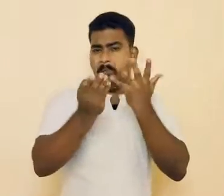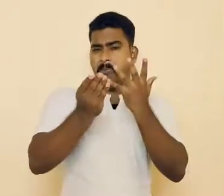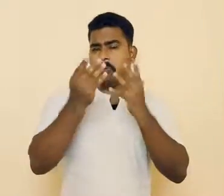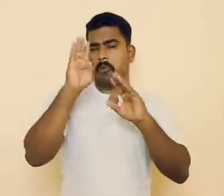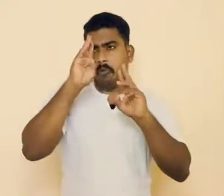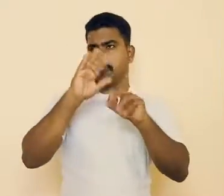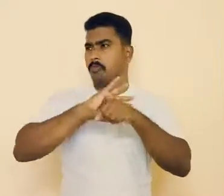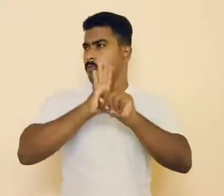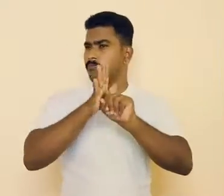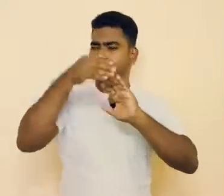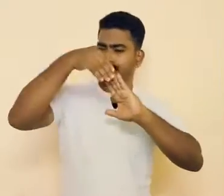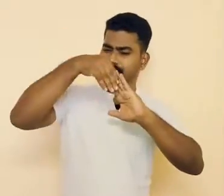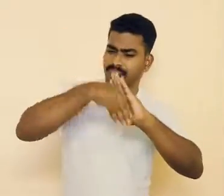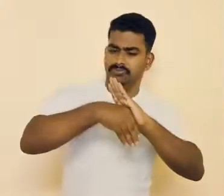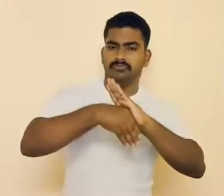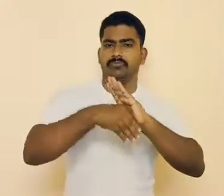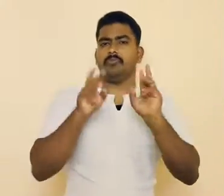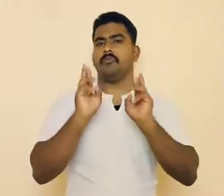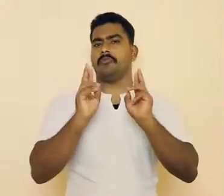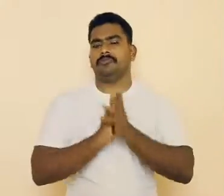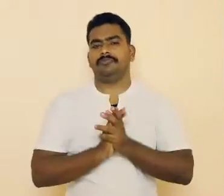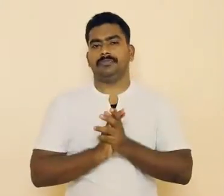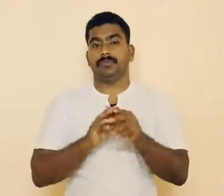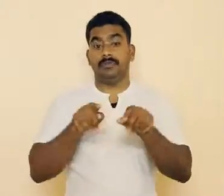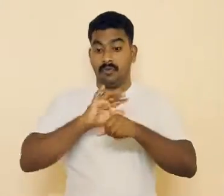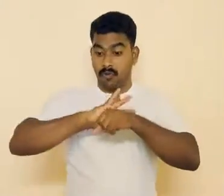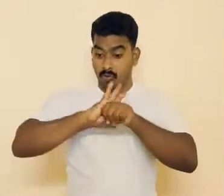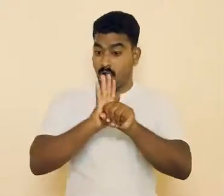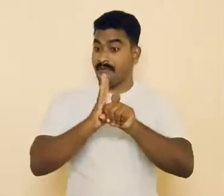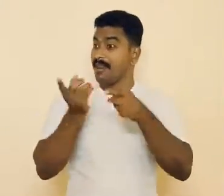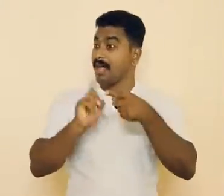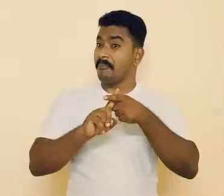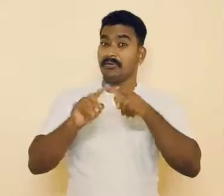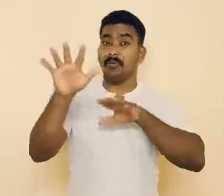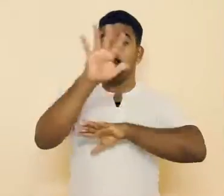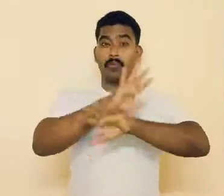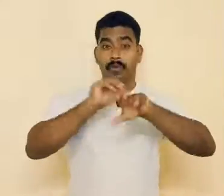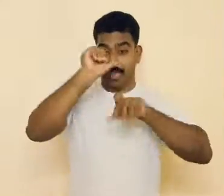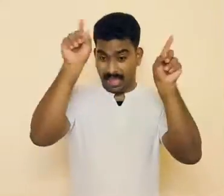കോവിഡ് പശ്ചാത്തലത്തിൽ ഇന്ത്യയിലെ കയറ്റുമതി 58% ഇടിവുണ്ടായി.